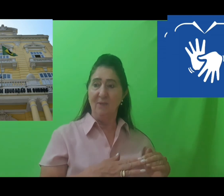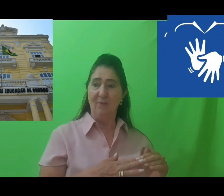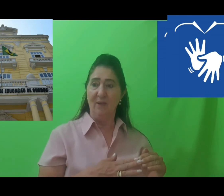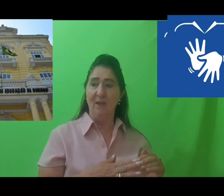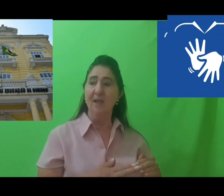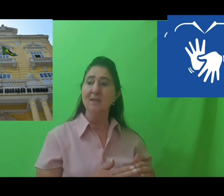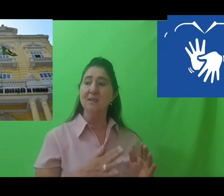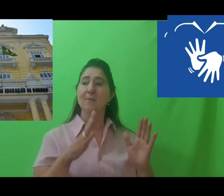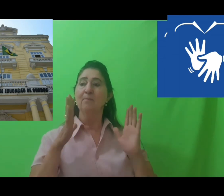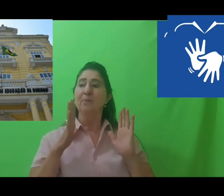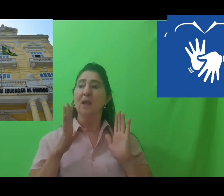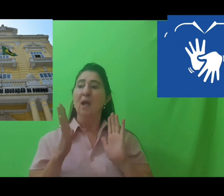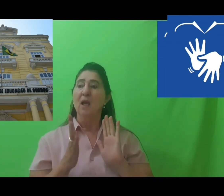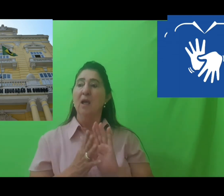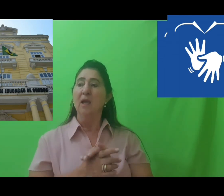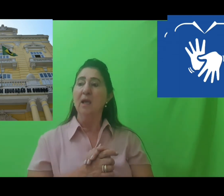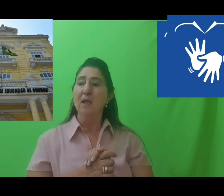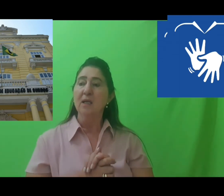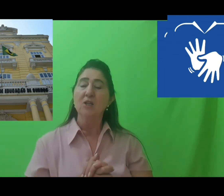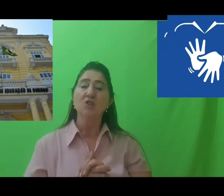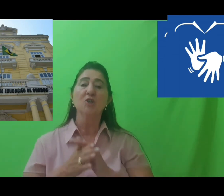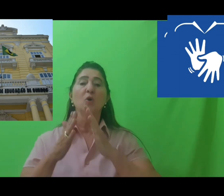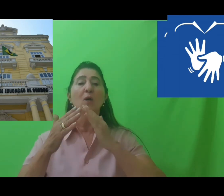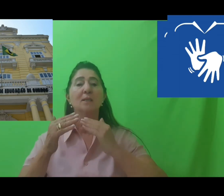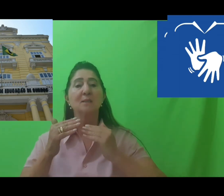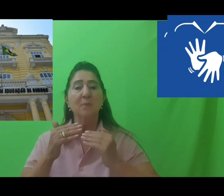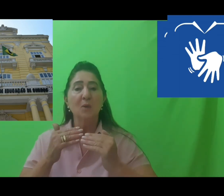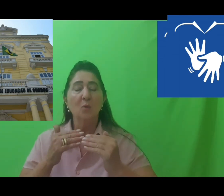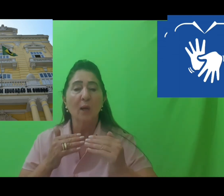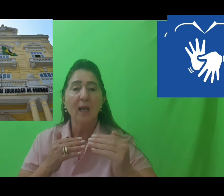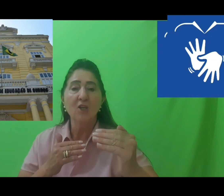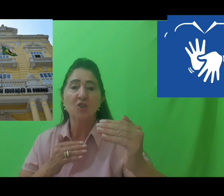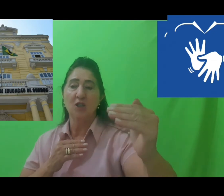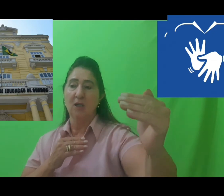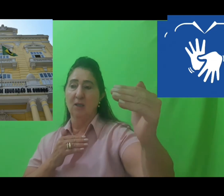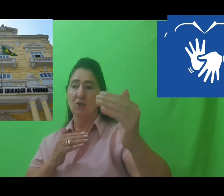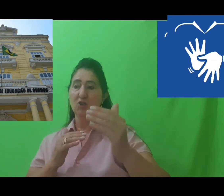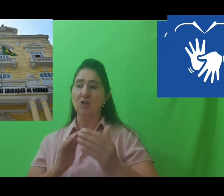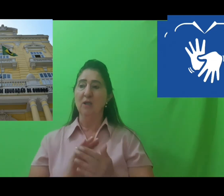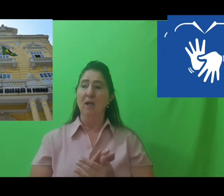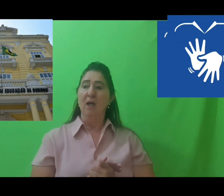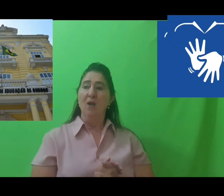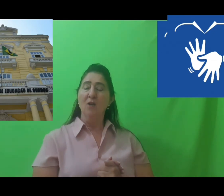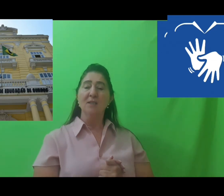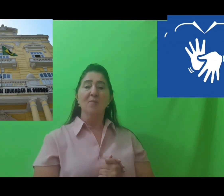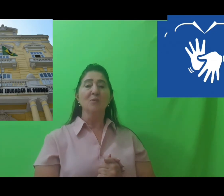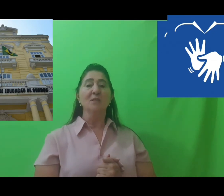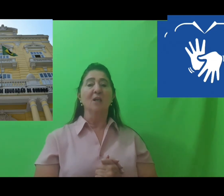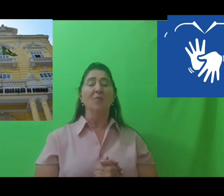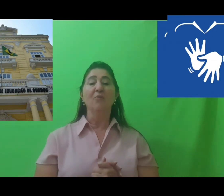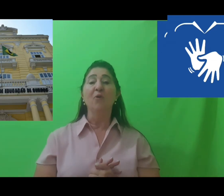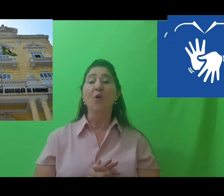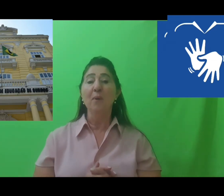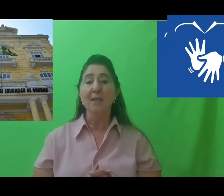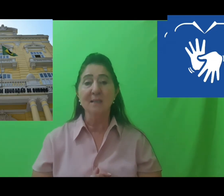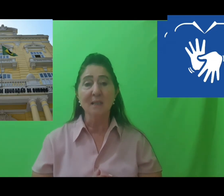FENEIS e de 2000 em diante nós vamos ter formação